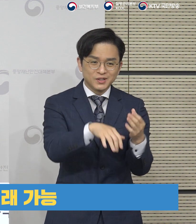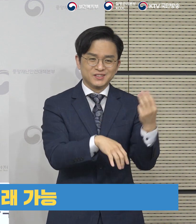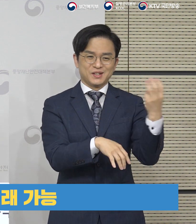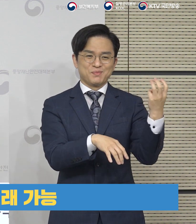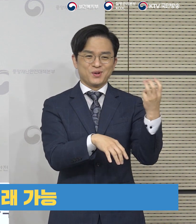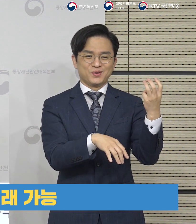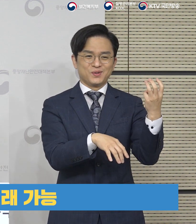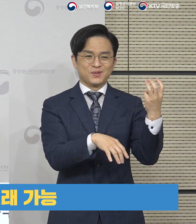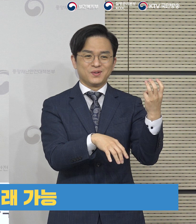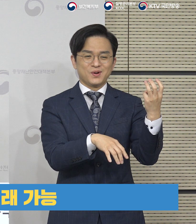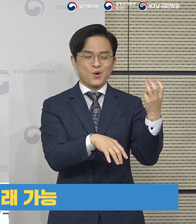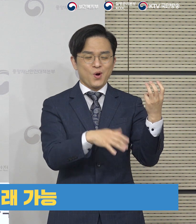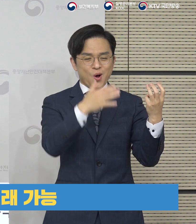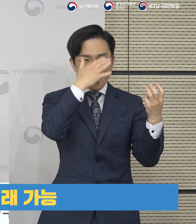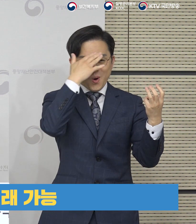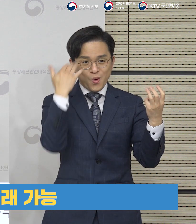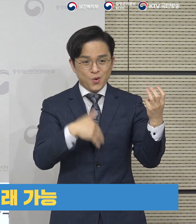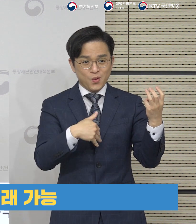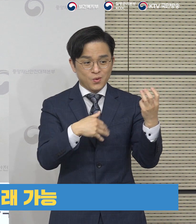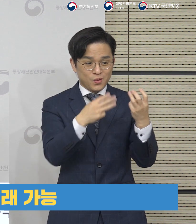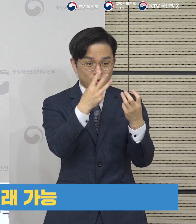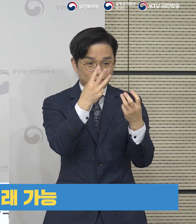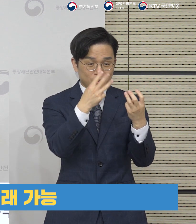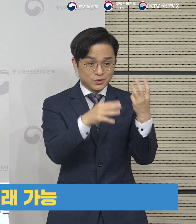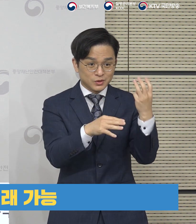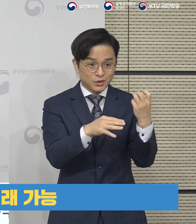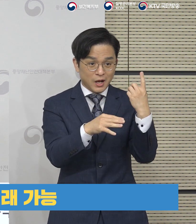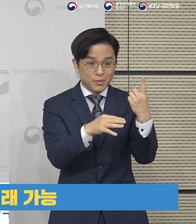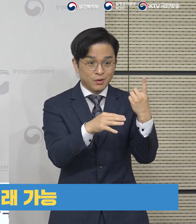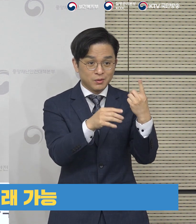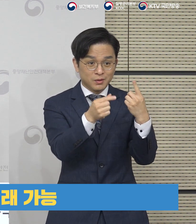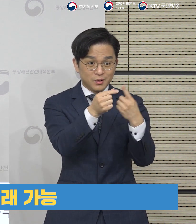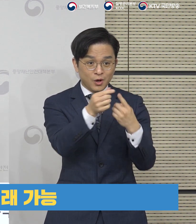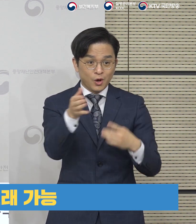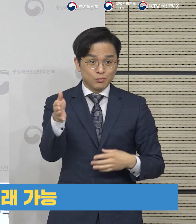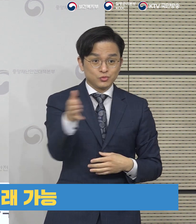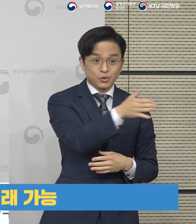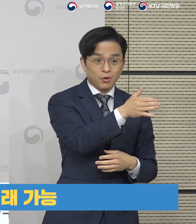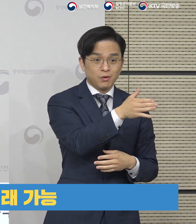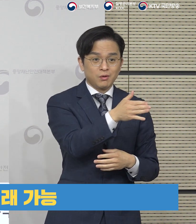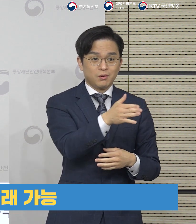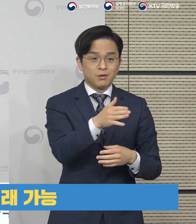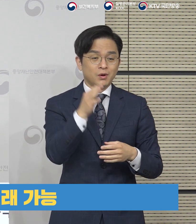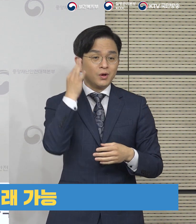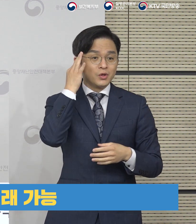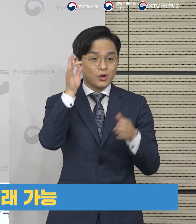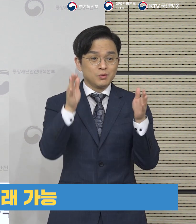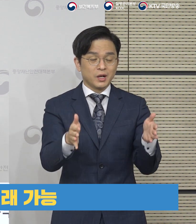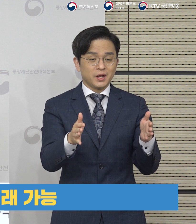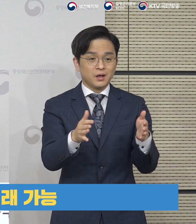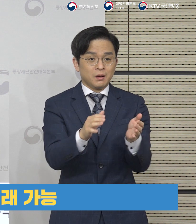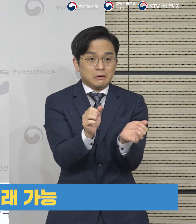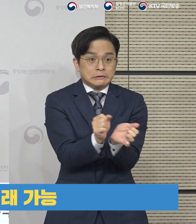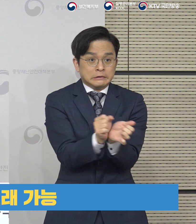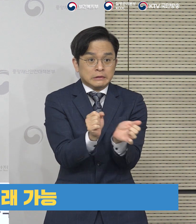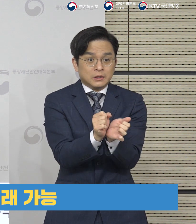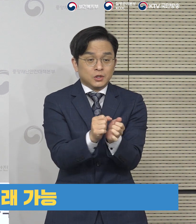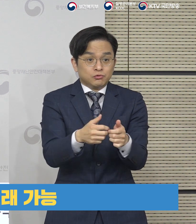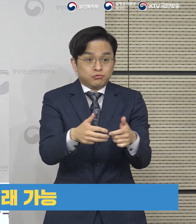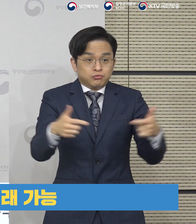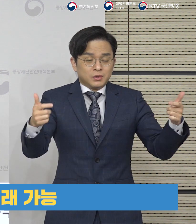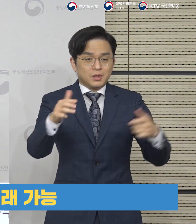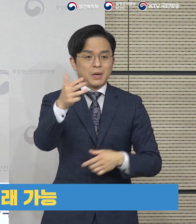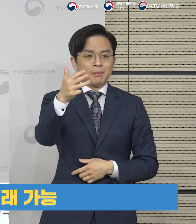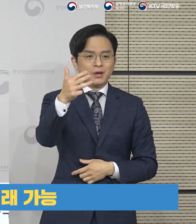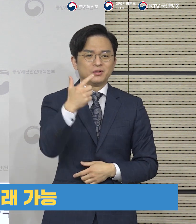한 자릿수를 유지하다가 31번째 환자 발생 이후 하루 만에 20명, 그 뒤로 열흘